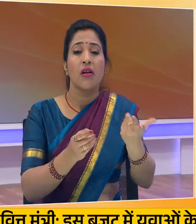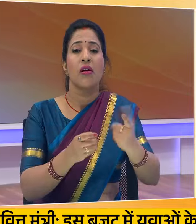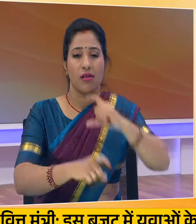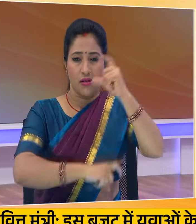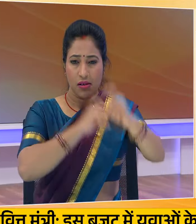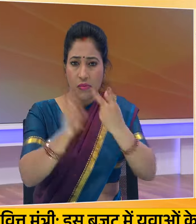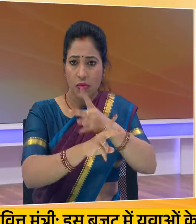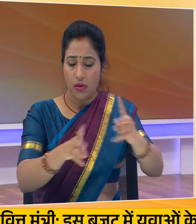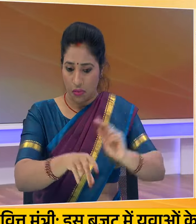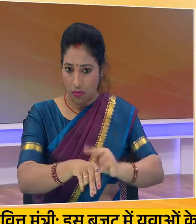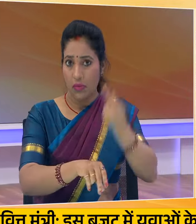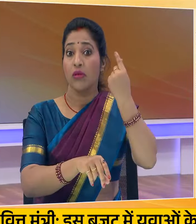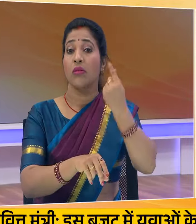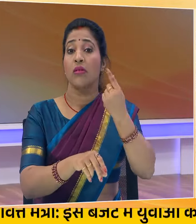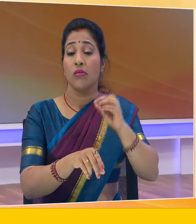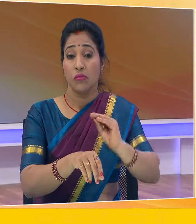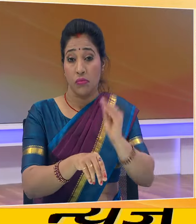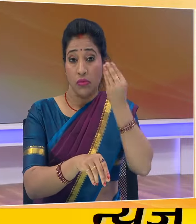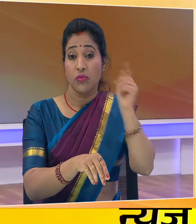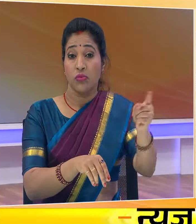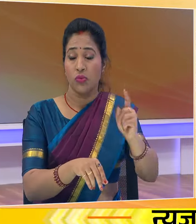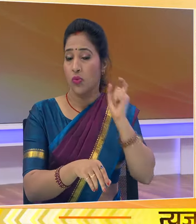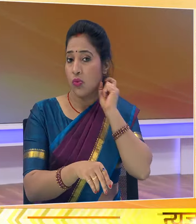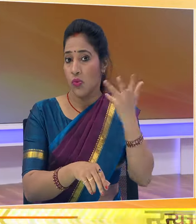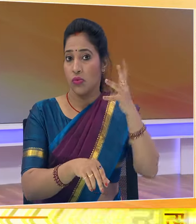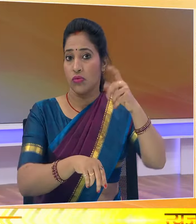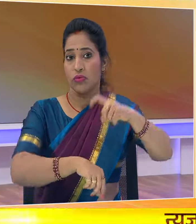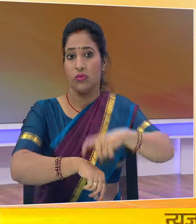है, गोल्डन चांस है।